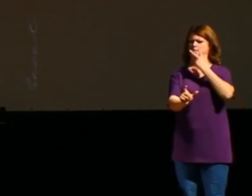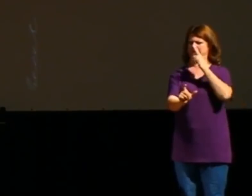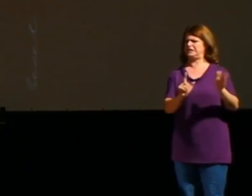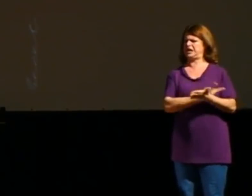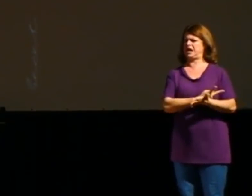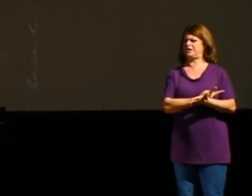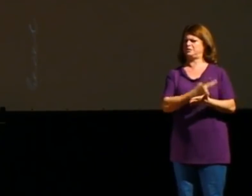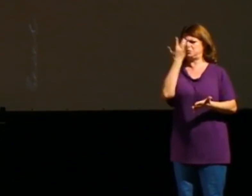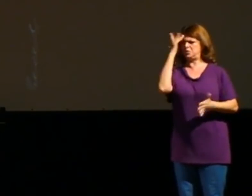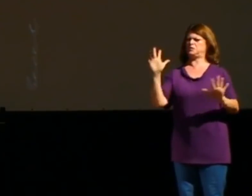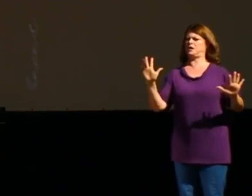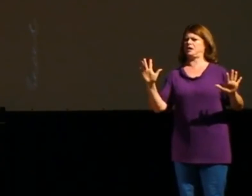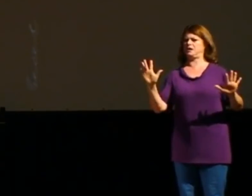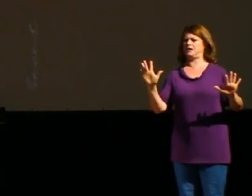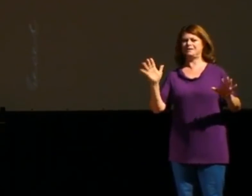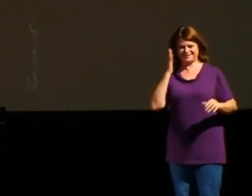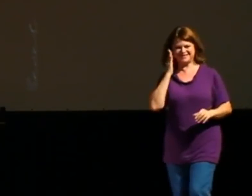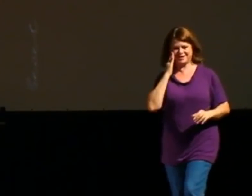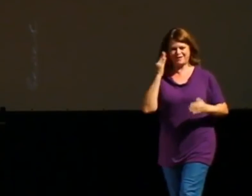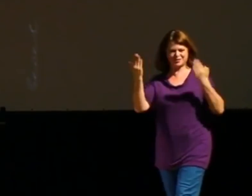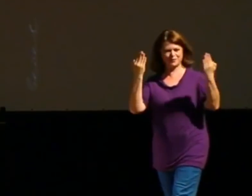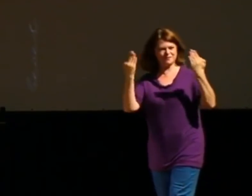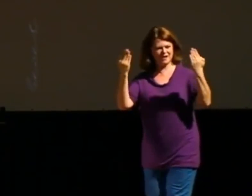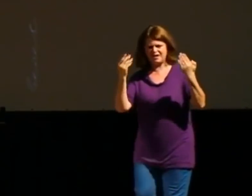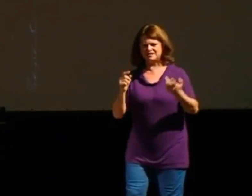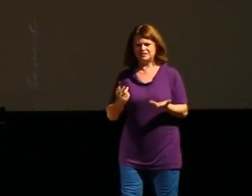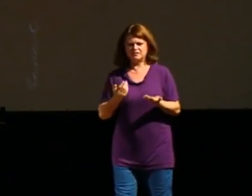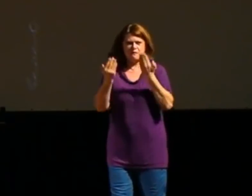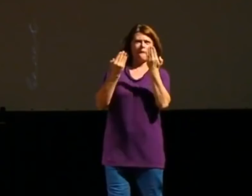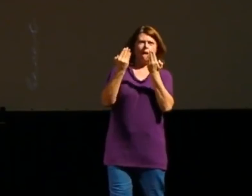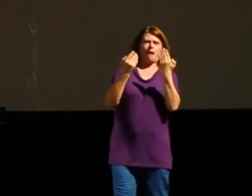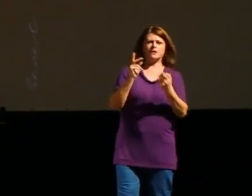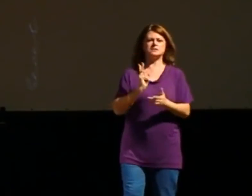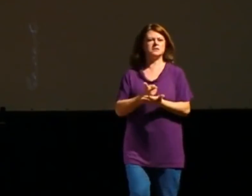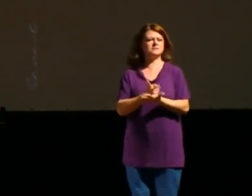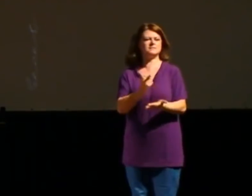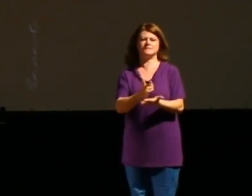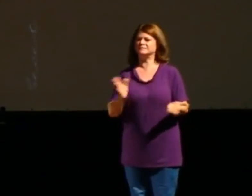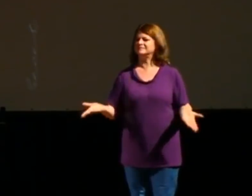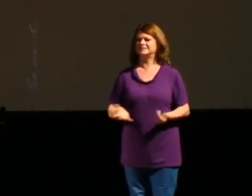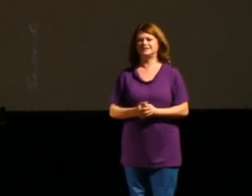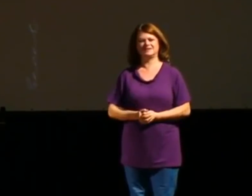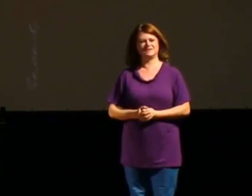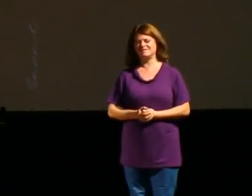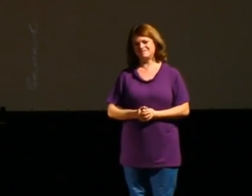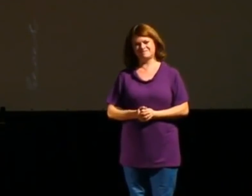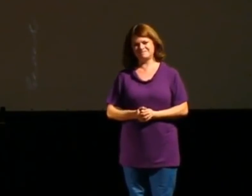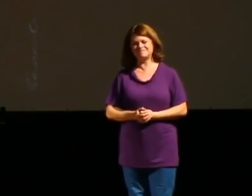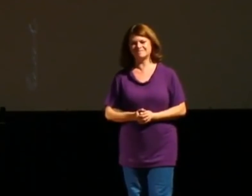pensar sobre o último verso, o verso 37. E leva a refletir que